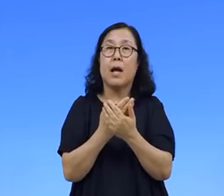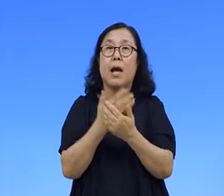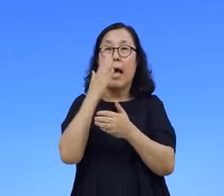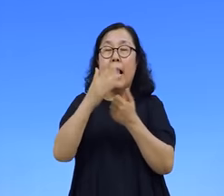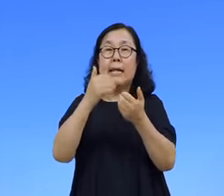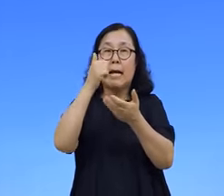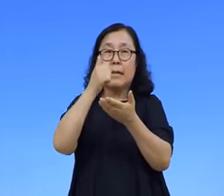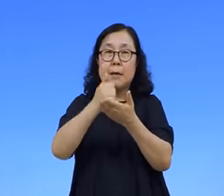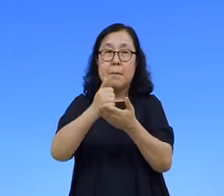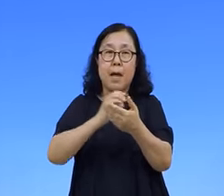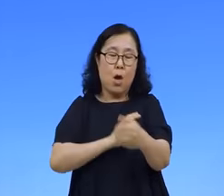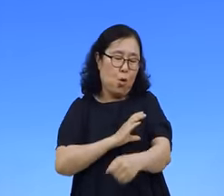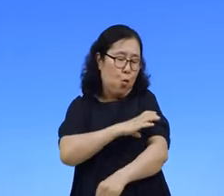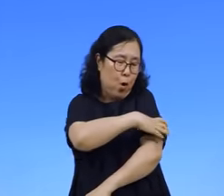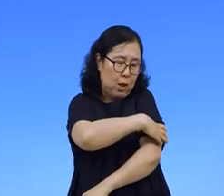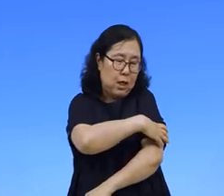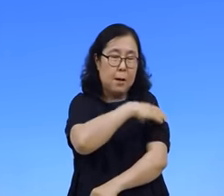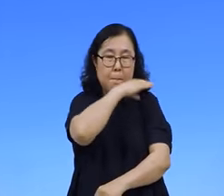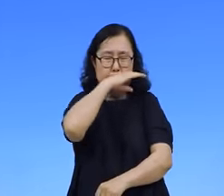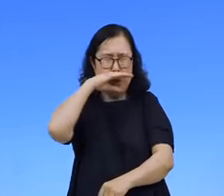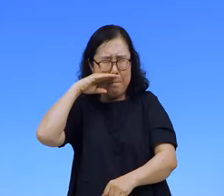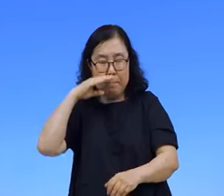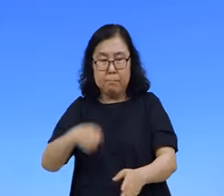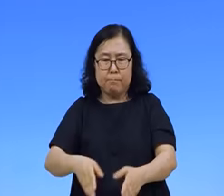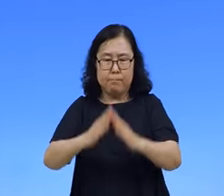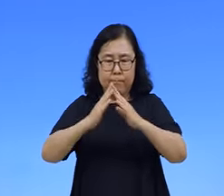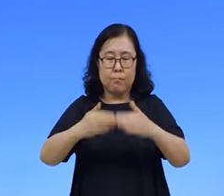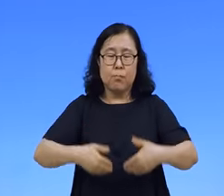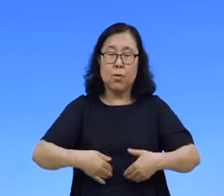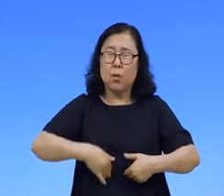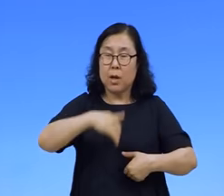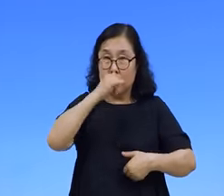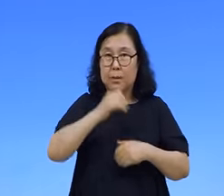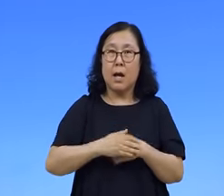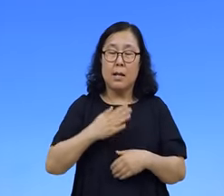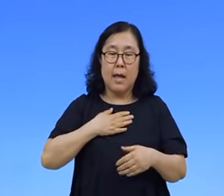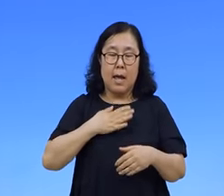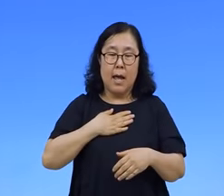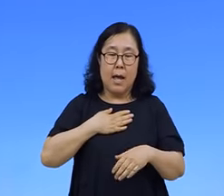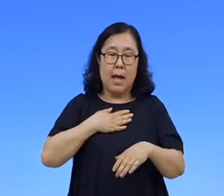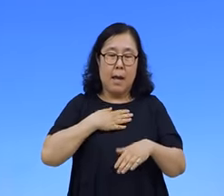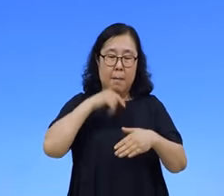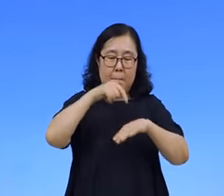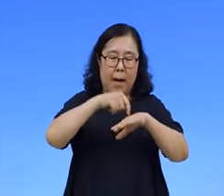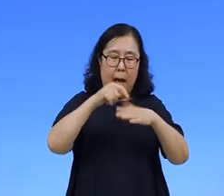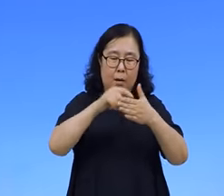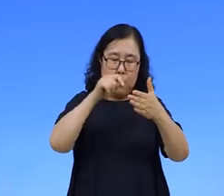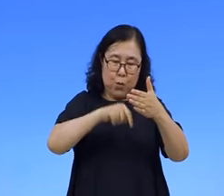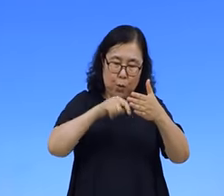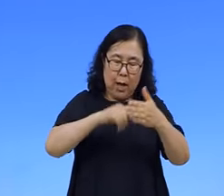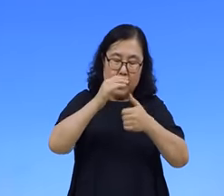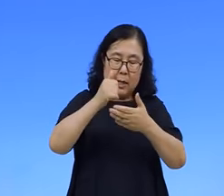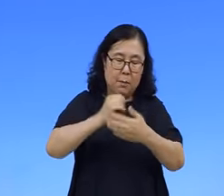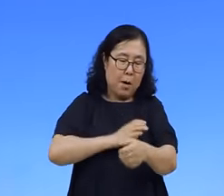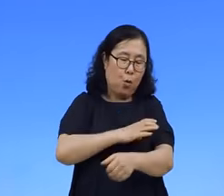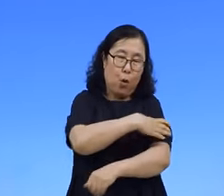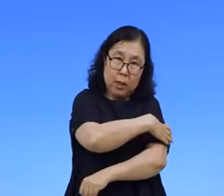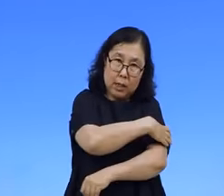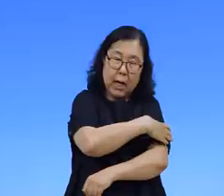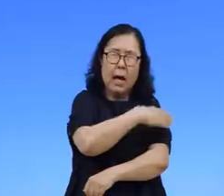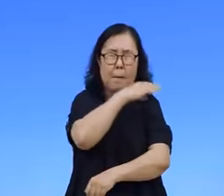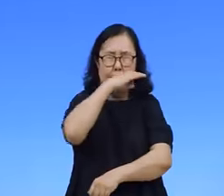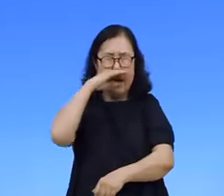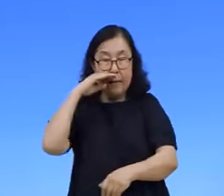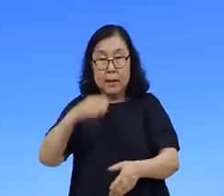번째로 하나님의 권위를 바로 세워야 된다. 내 내면에 하나님의 권위가 바로 세워지는 것, 이게 무슨 말씀인가